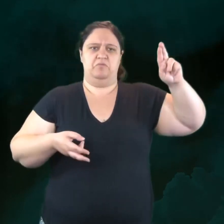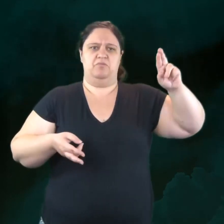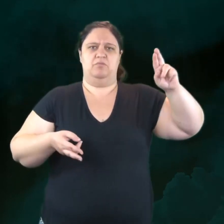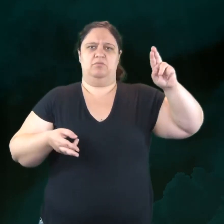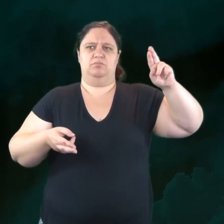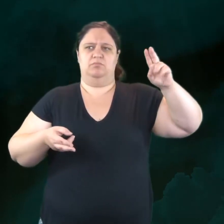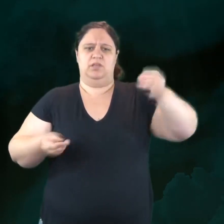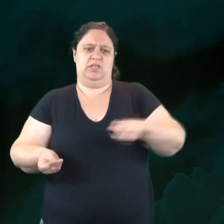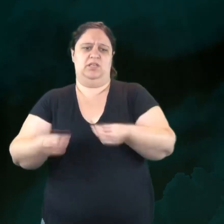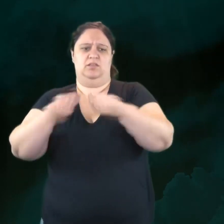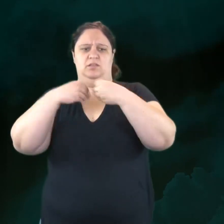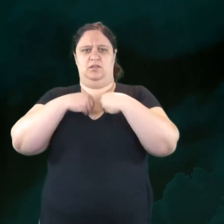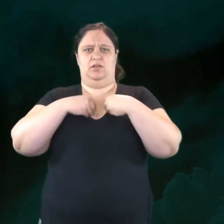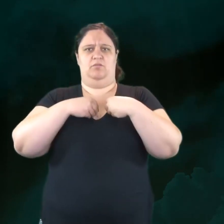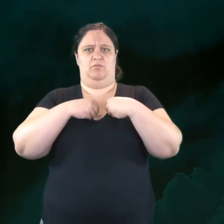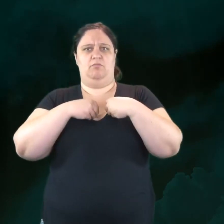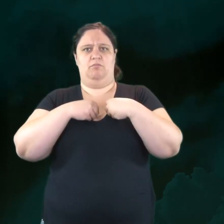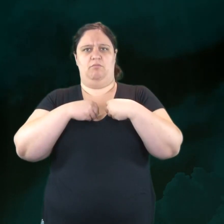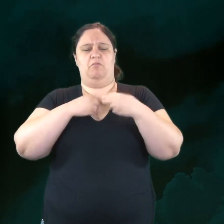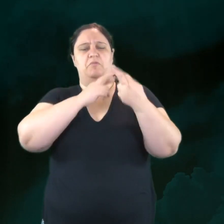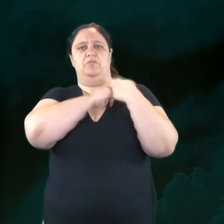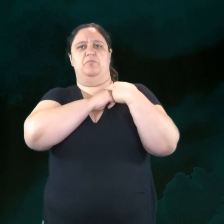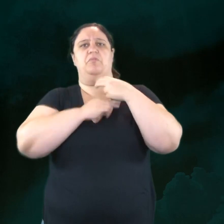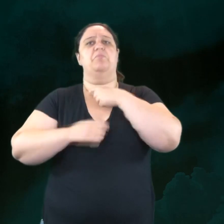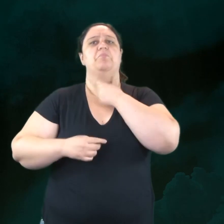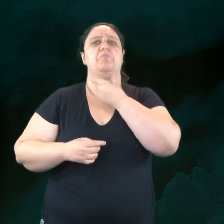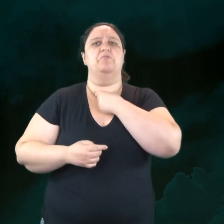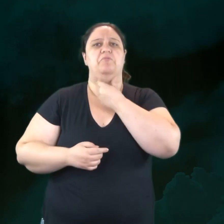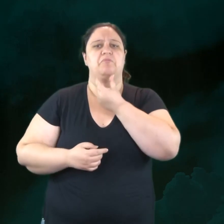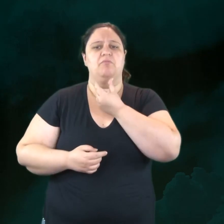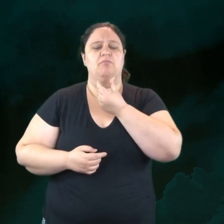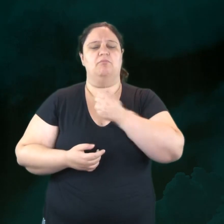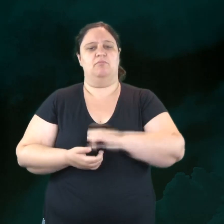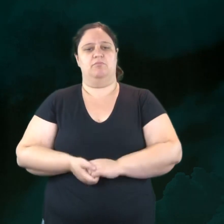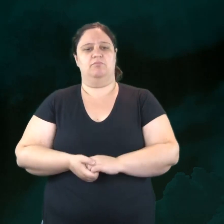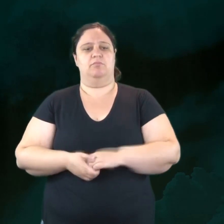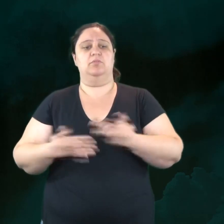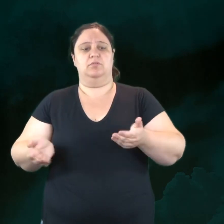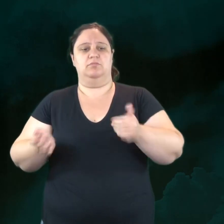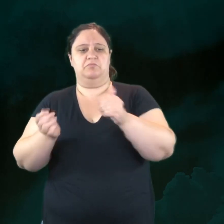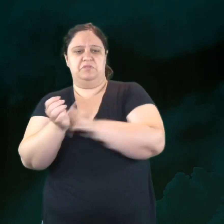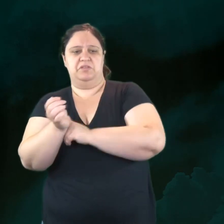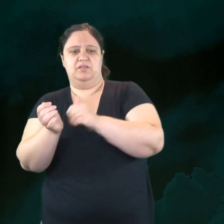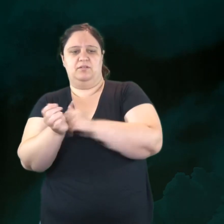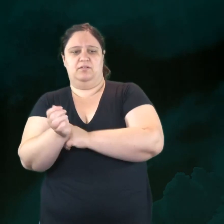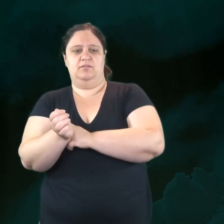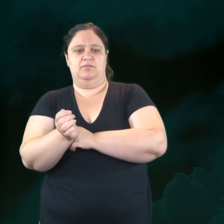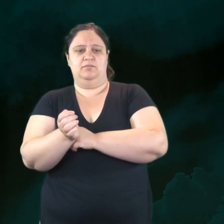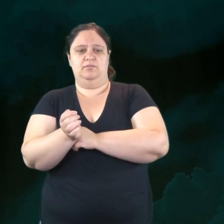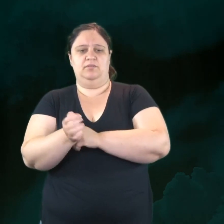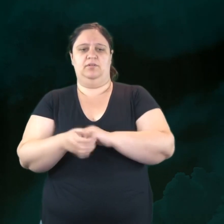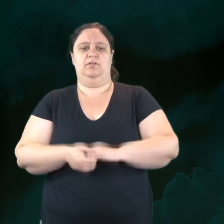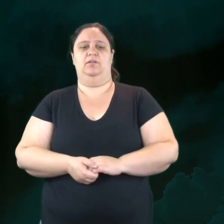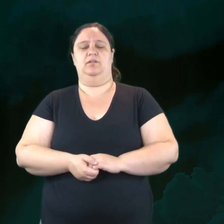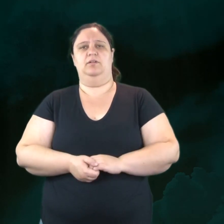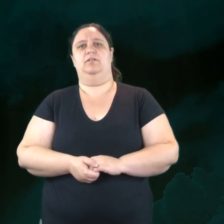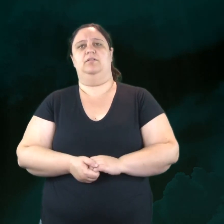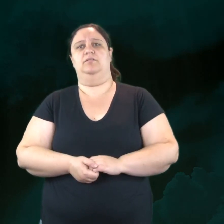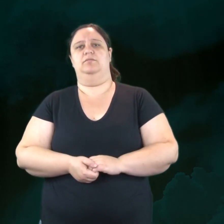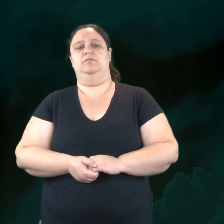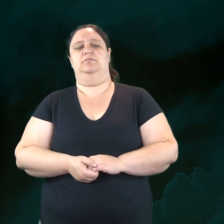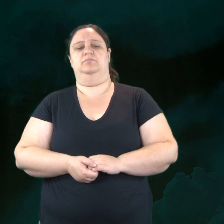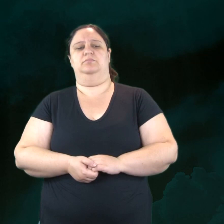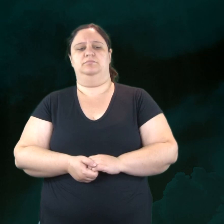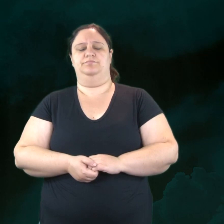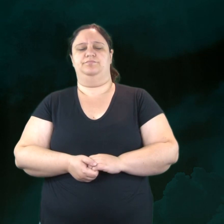entre nós, na América do Sul, para o irmão Dong, irmãos, o segredo de a gente fazer com que as igrejas, ou a obra